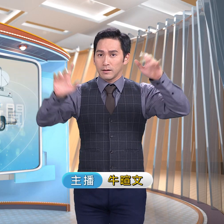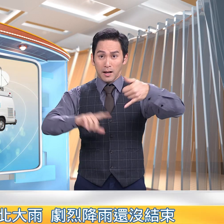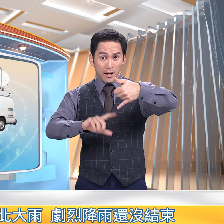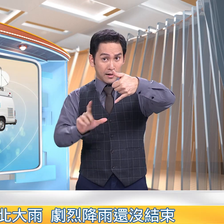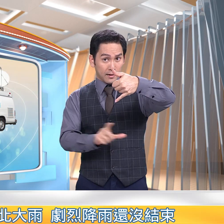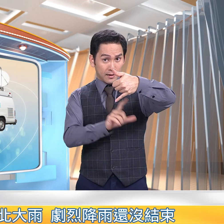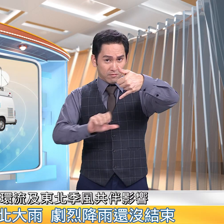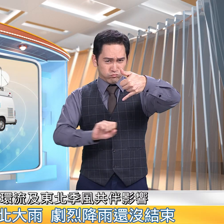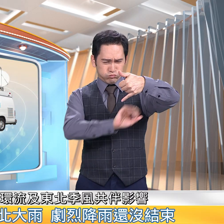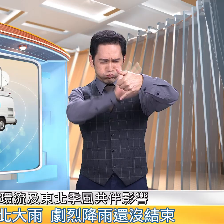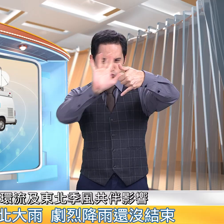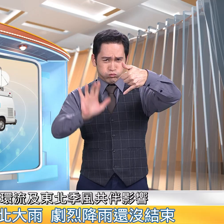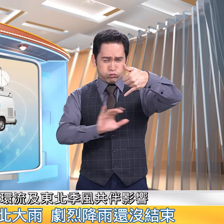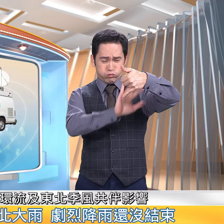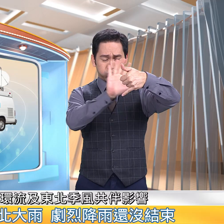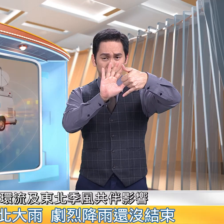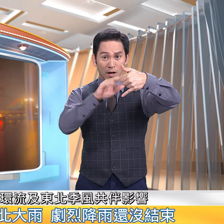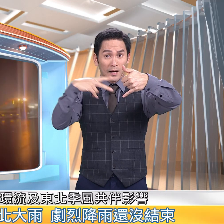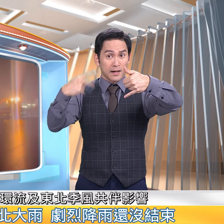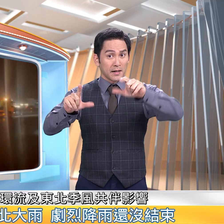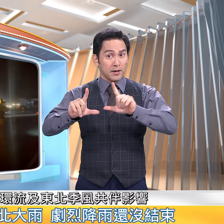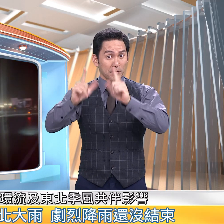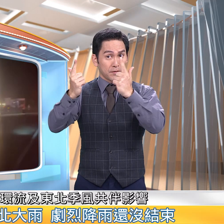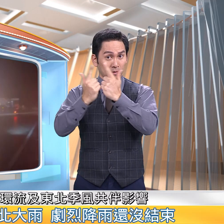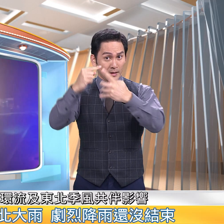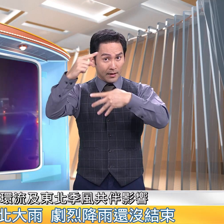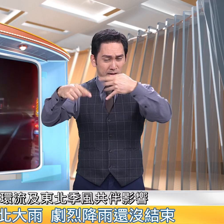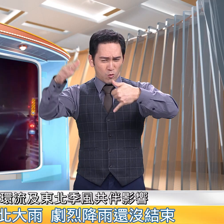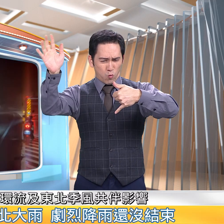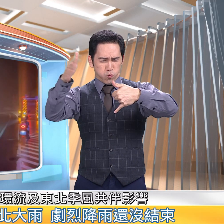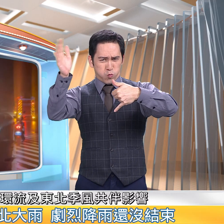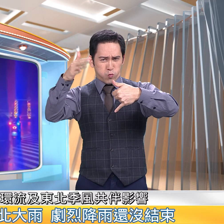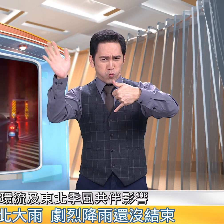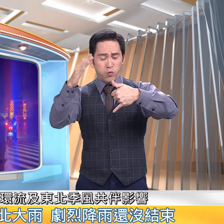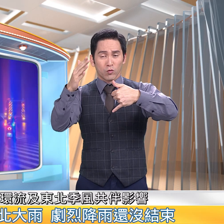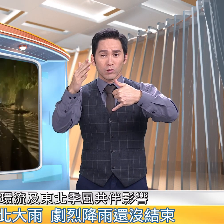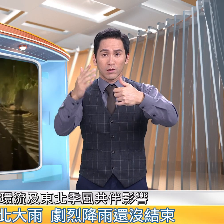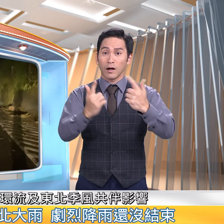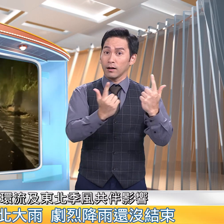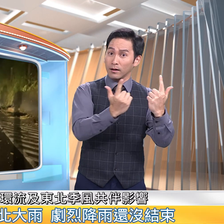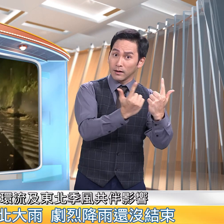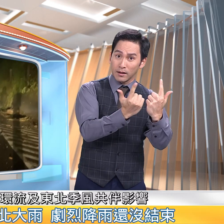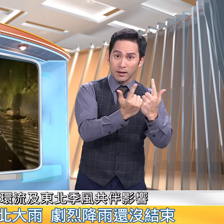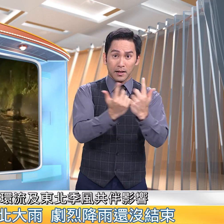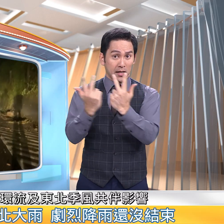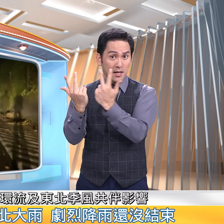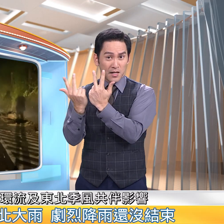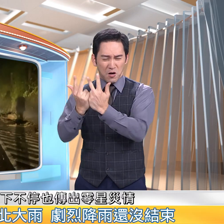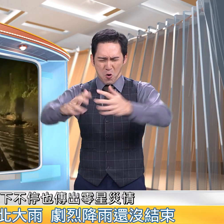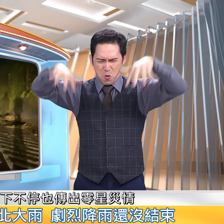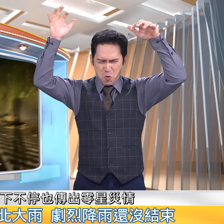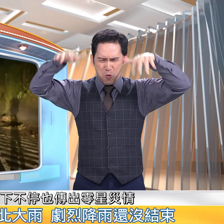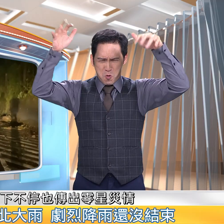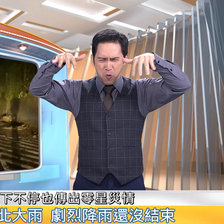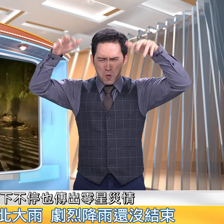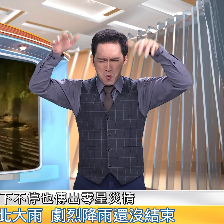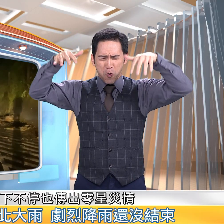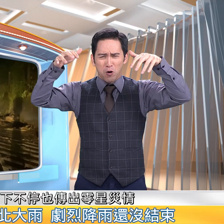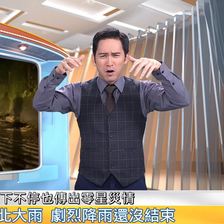心，受到台风外围环流以及东北季风共伴影响，双北地区大雨下